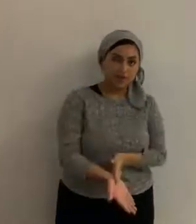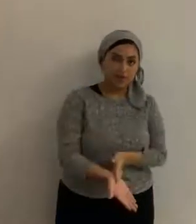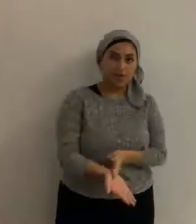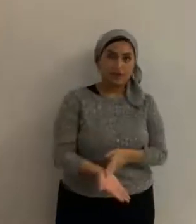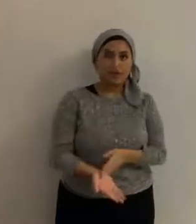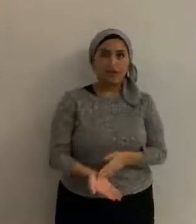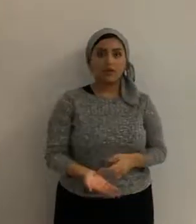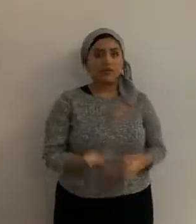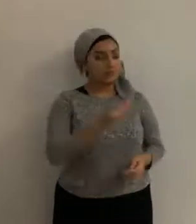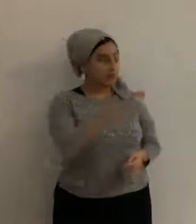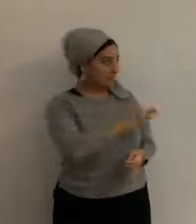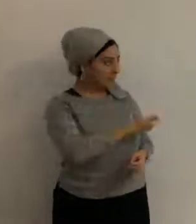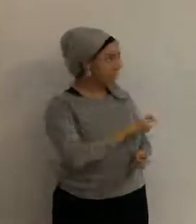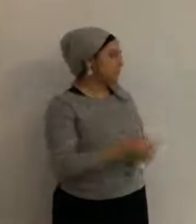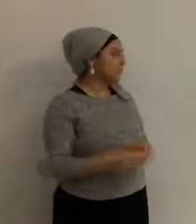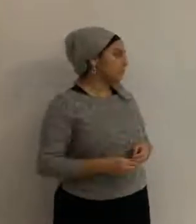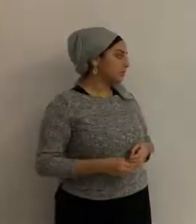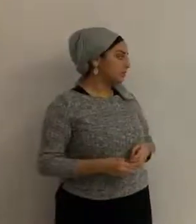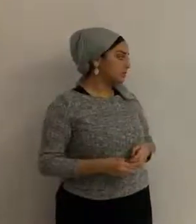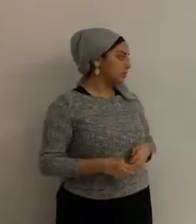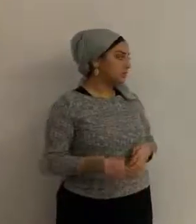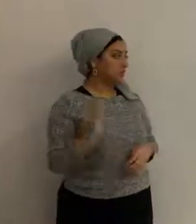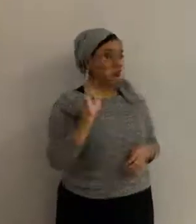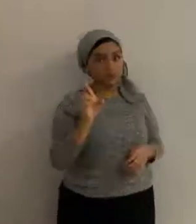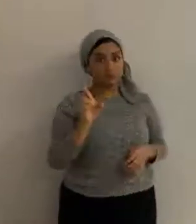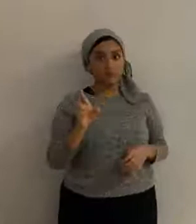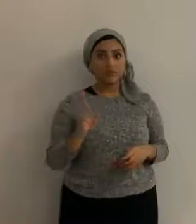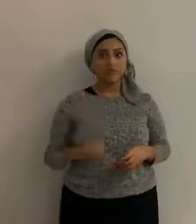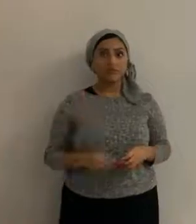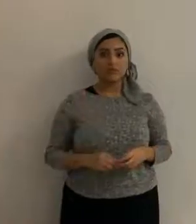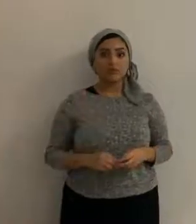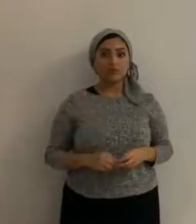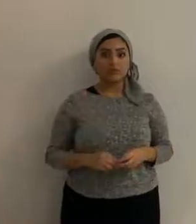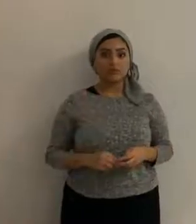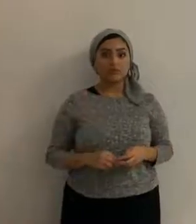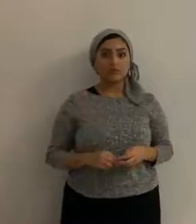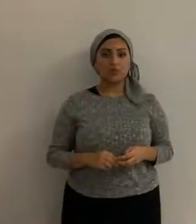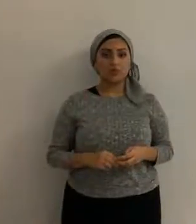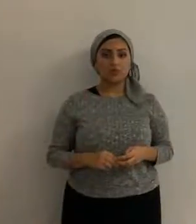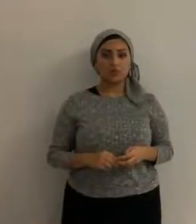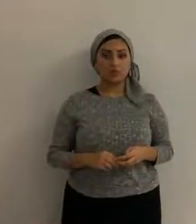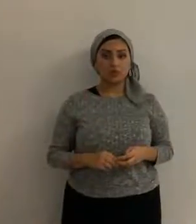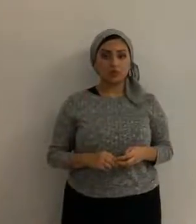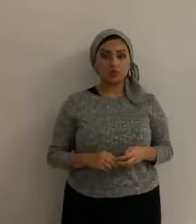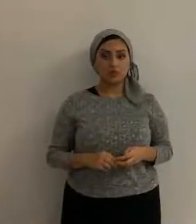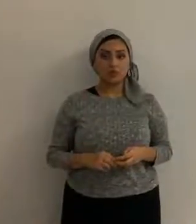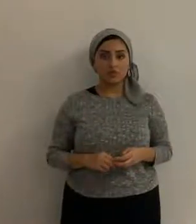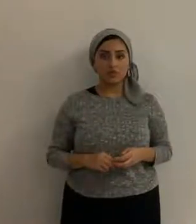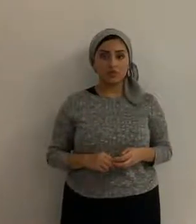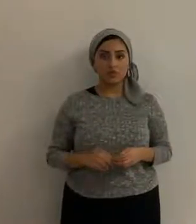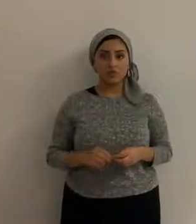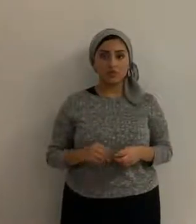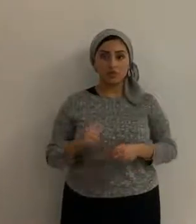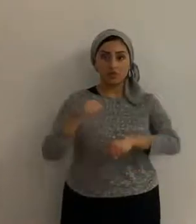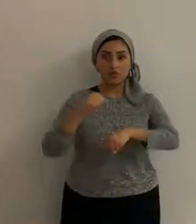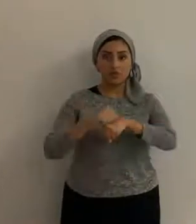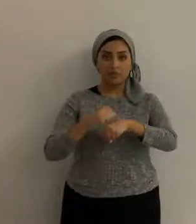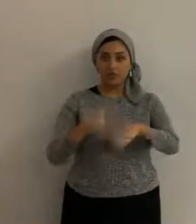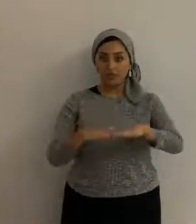O también en donde el suelo duro prácticamente no existe. Este tipo de pilotes